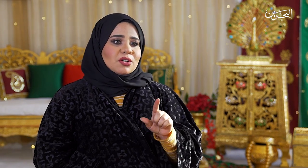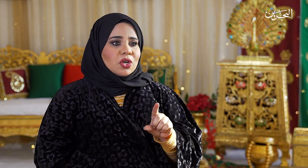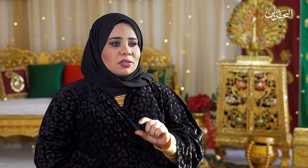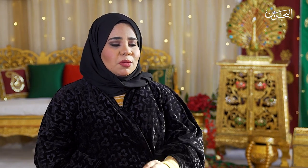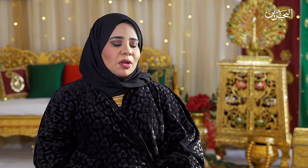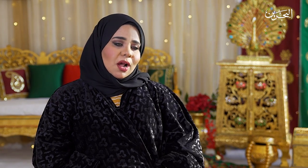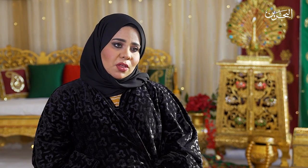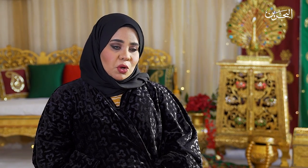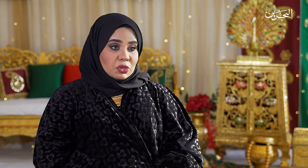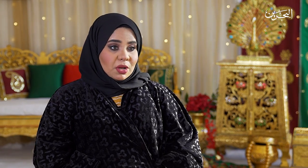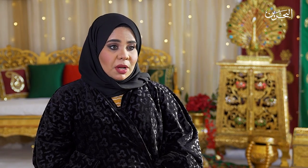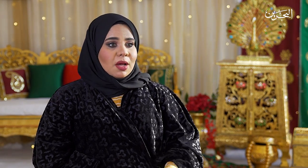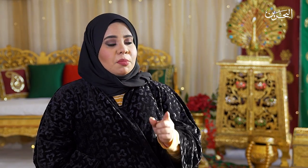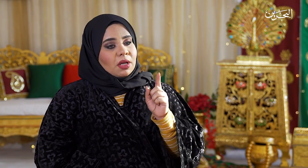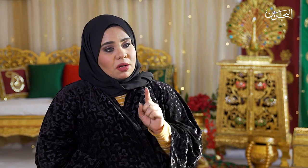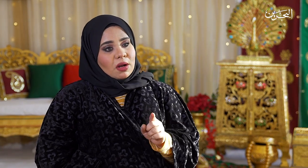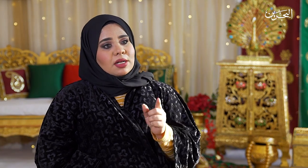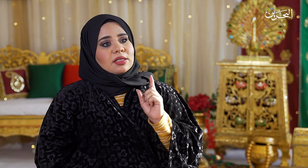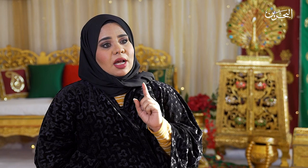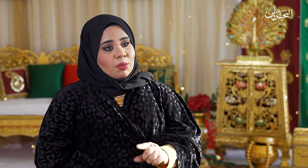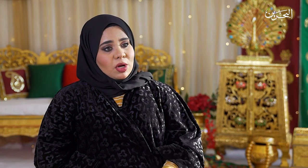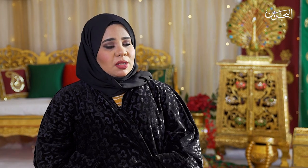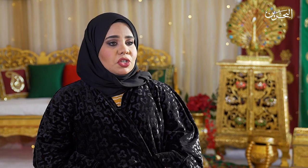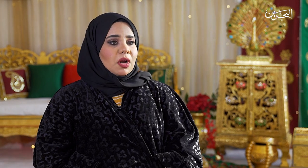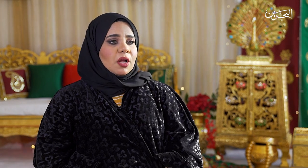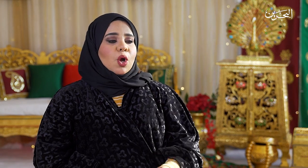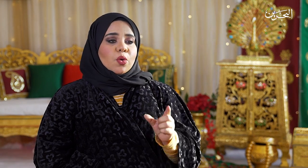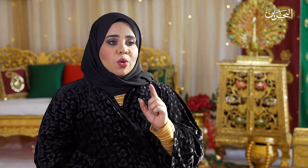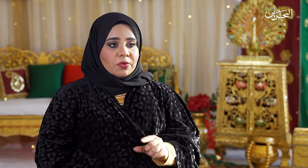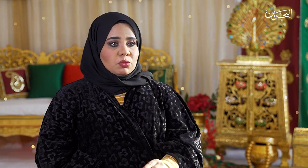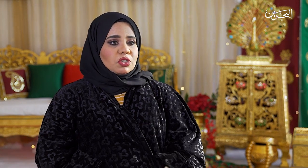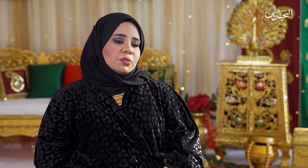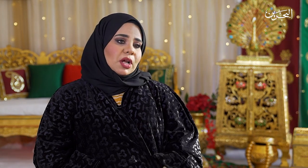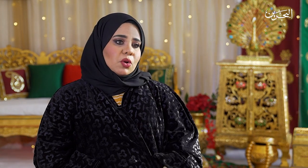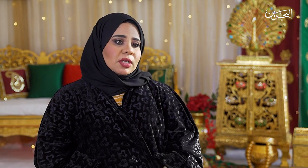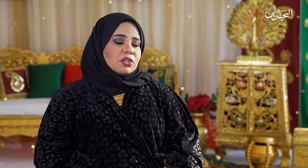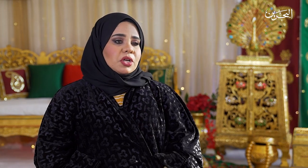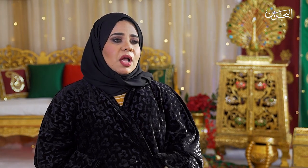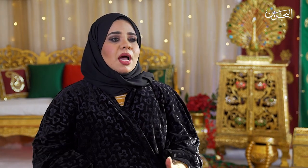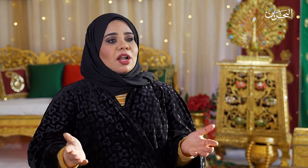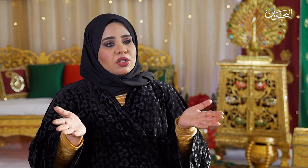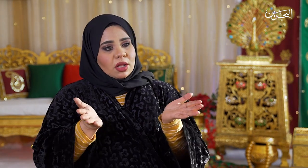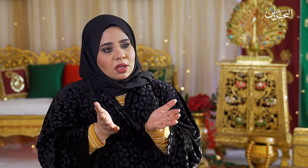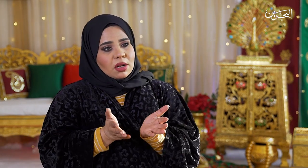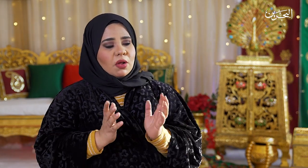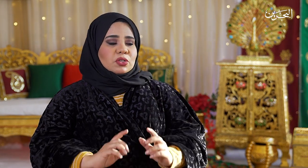لإرجاع الصم إلى أحضان المجتمع من خلال أن نتعلم لغة الإشارة ونوفر مترجمين حق لغة الإشارة علشان نذلل هذه